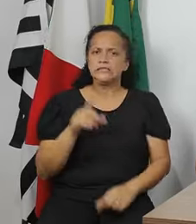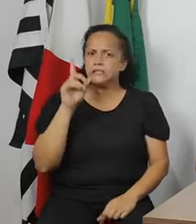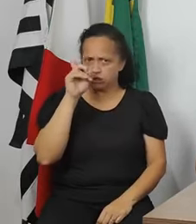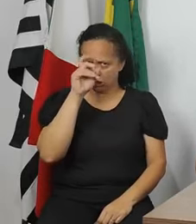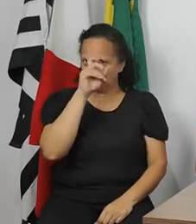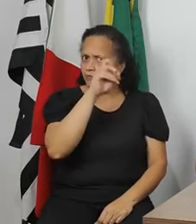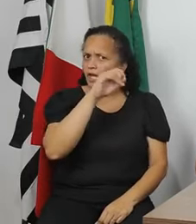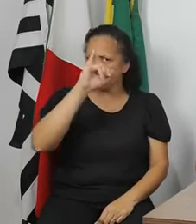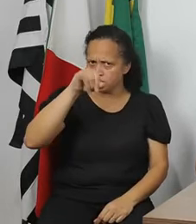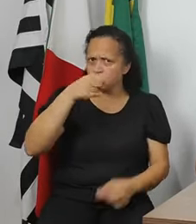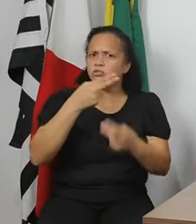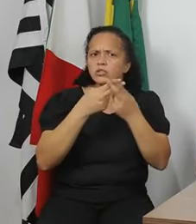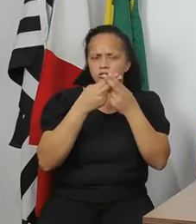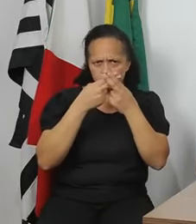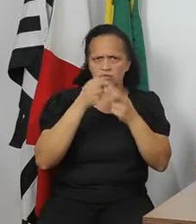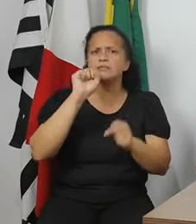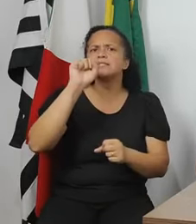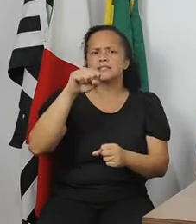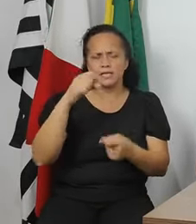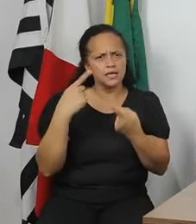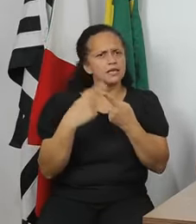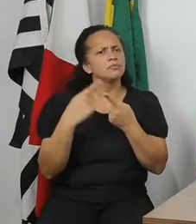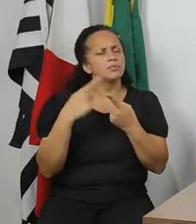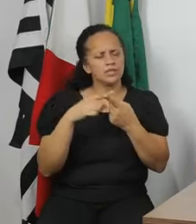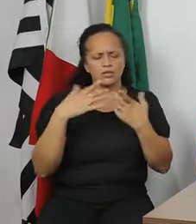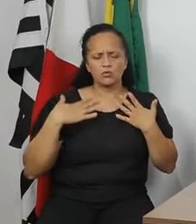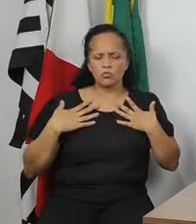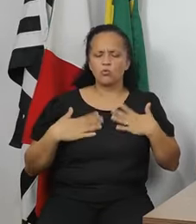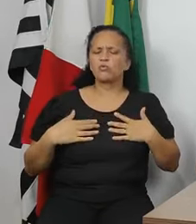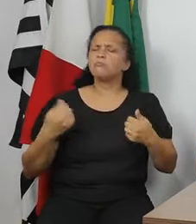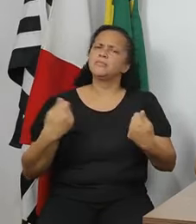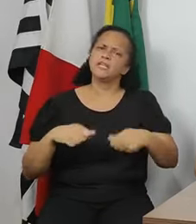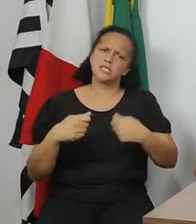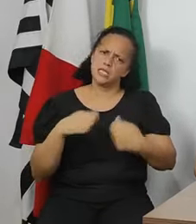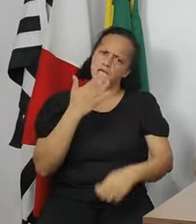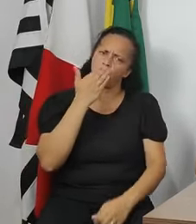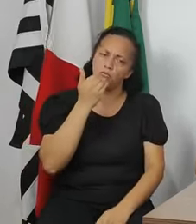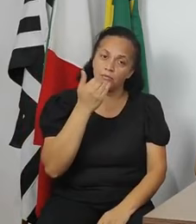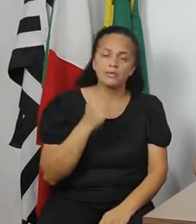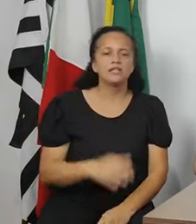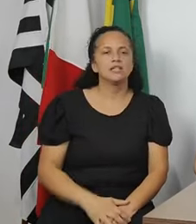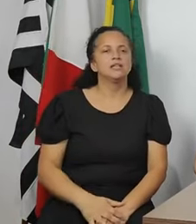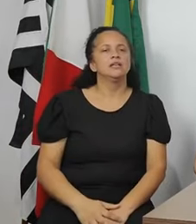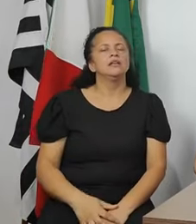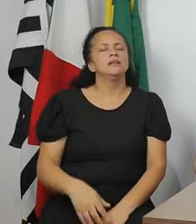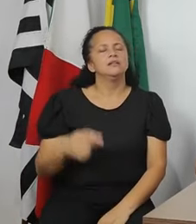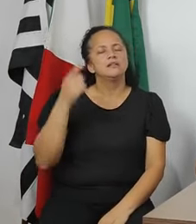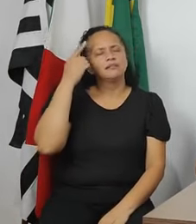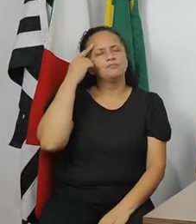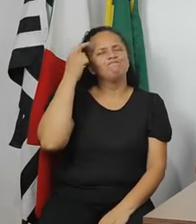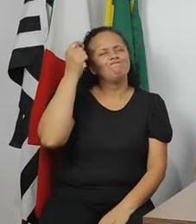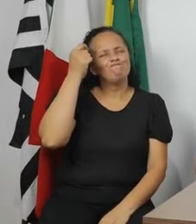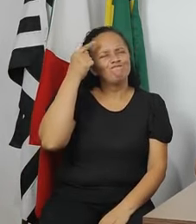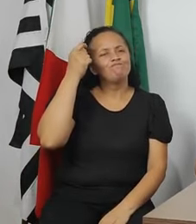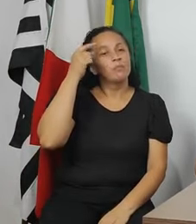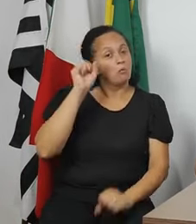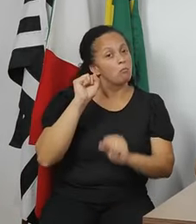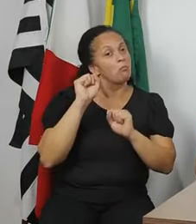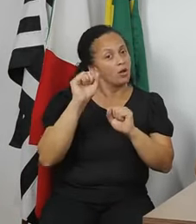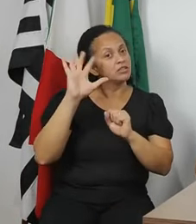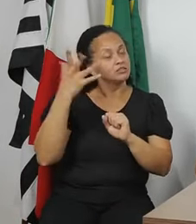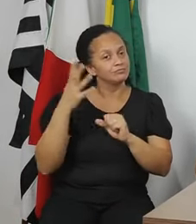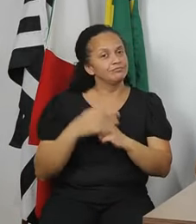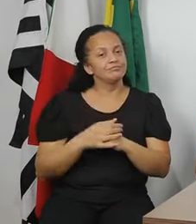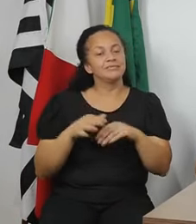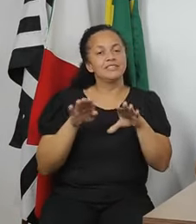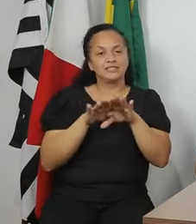corpo anseia por comer, né? Dá dor de cabeça, ali o estômago começa a roncar. Um fato engraçado